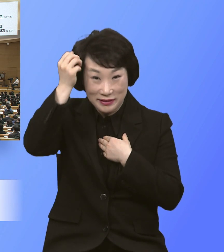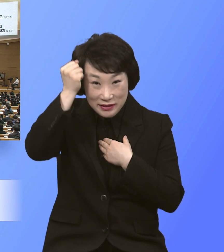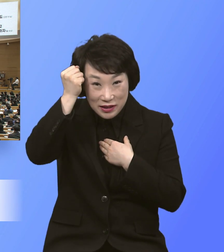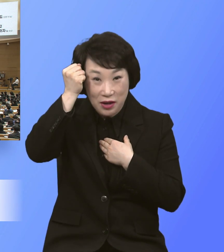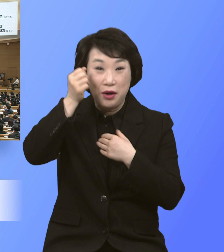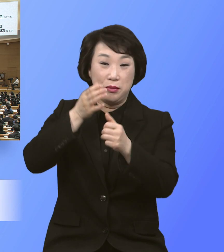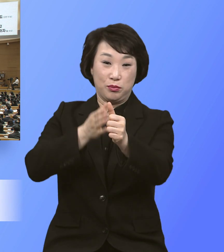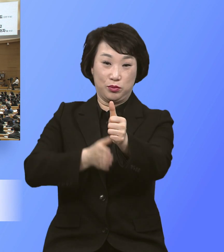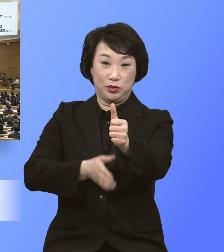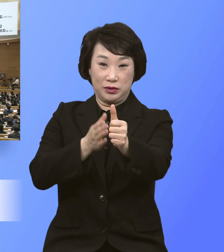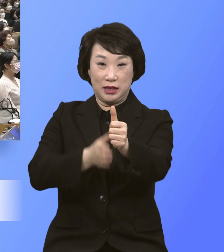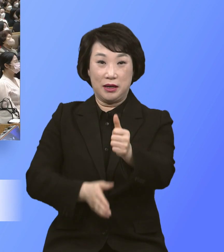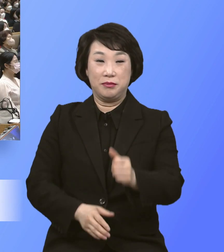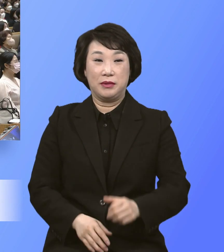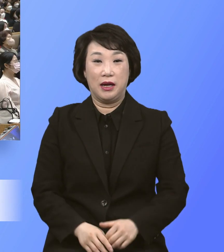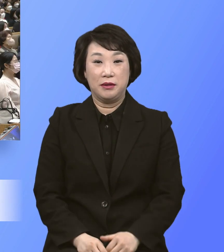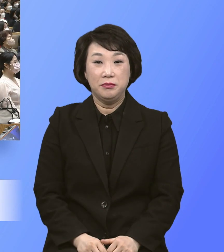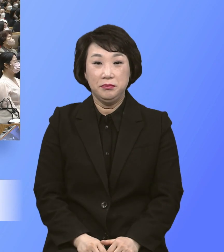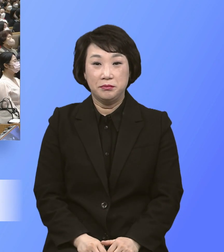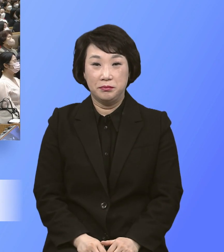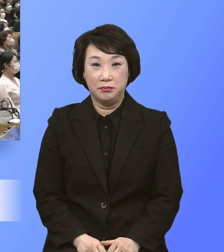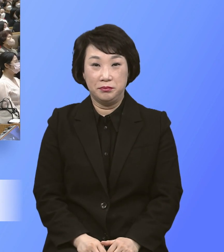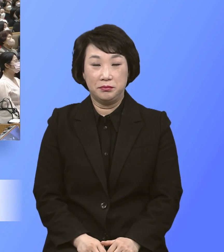절대 잊어서는 안 됩니다.